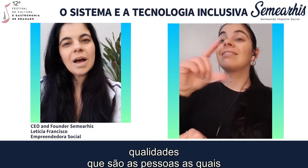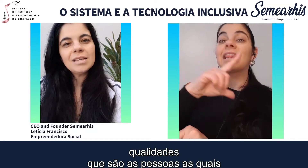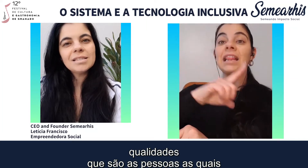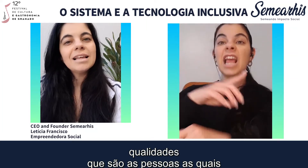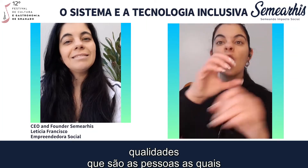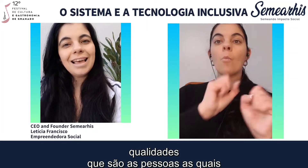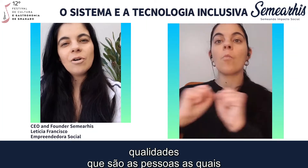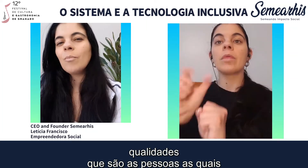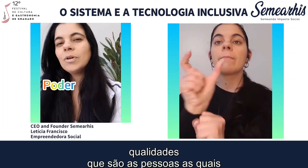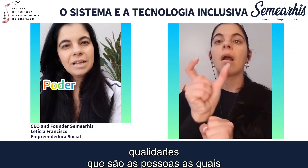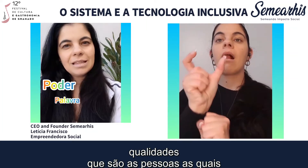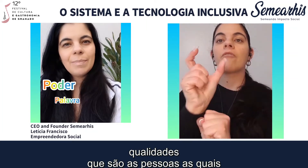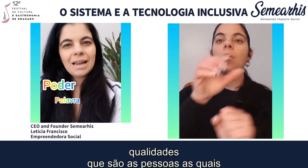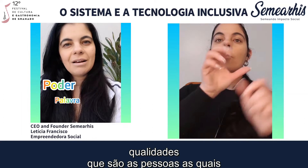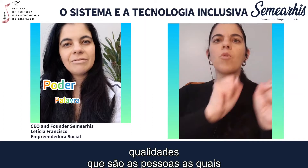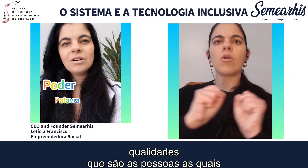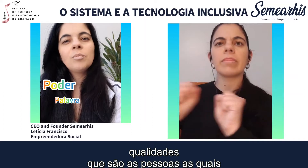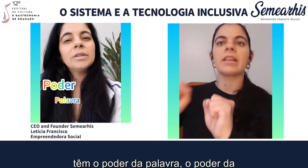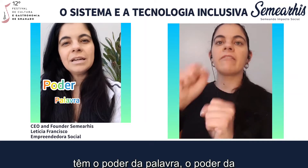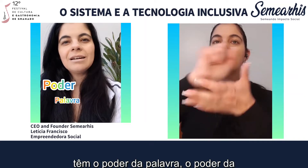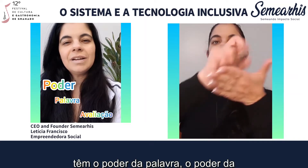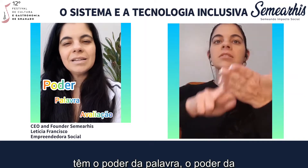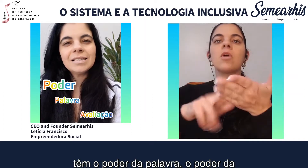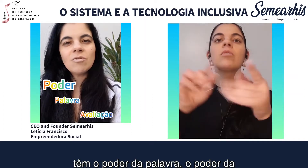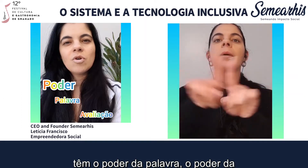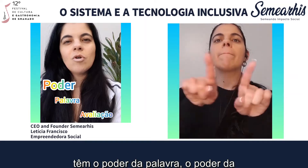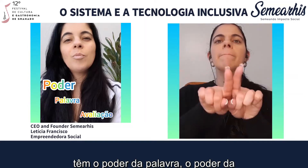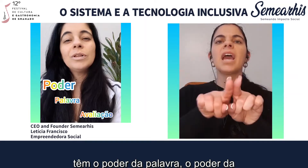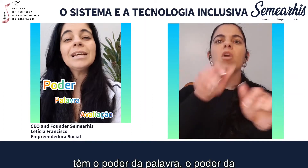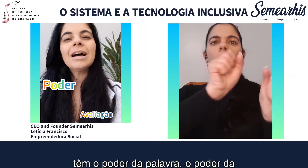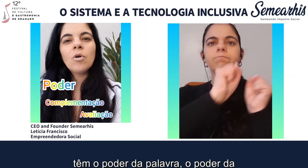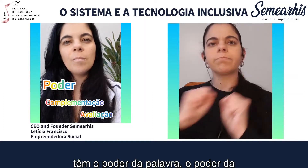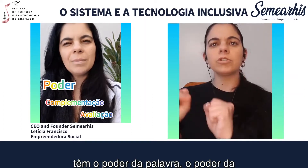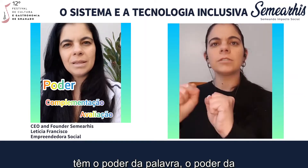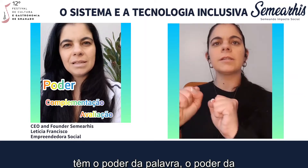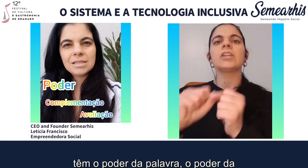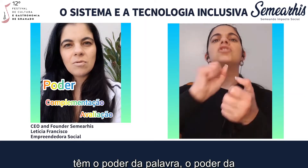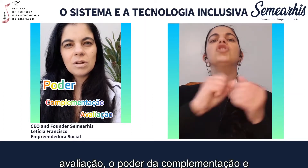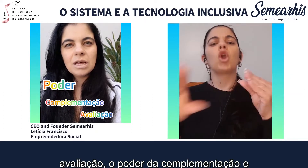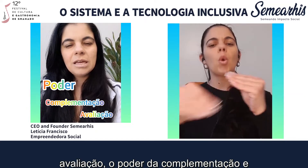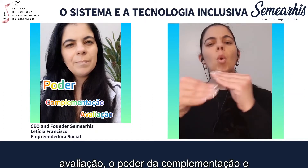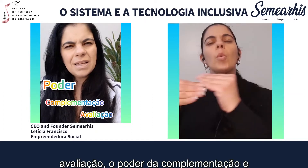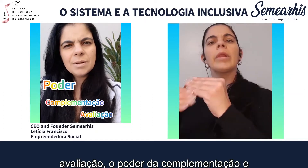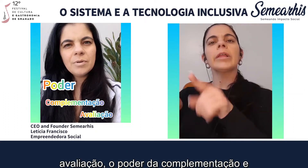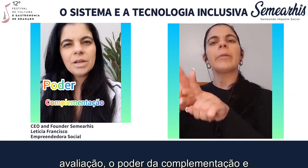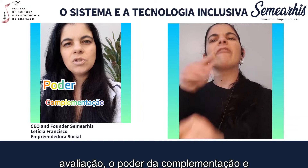as quais têm o poder da palavra, o poder da avaliação, o poder da complementação e principalmente o